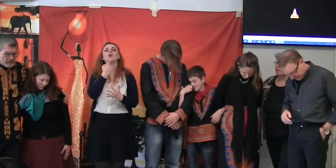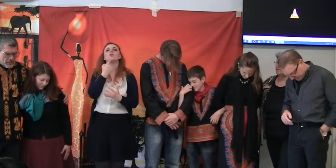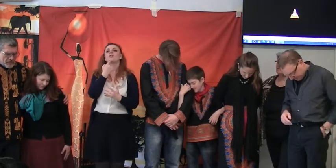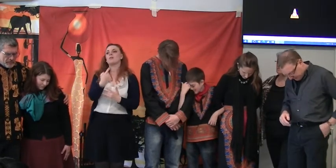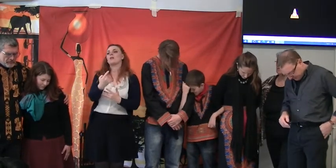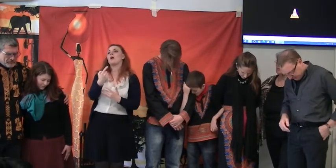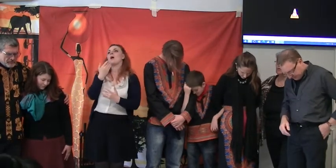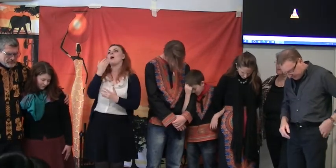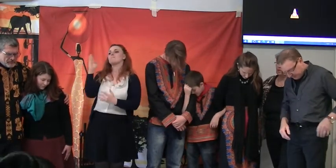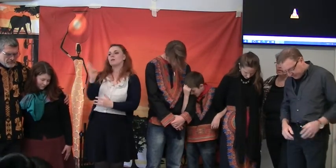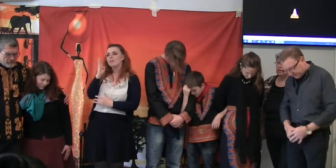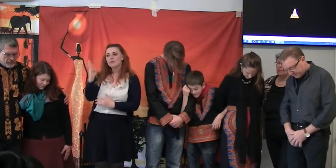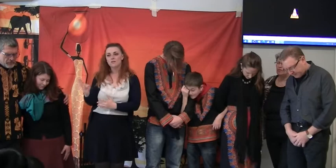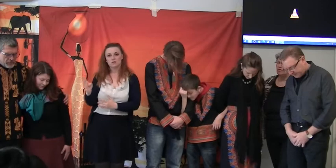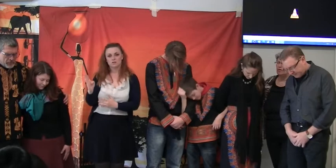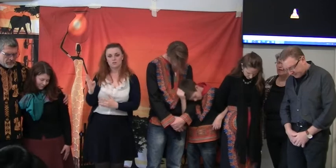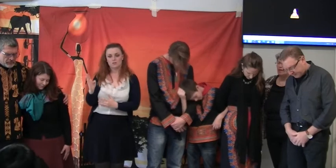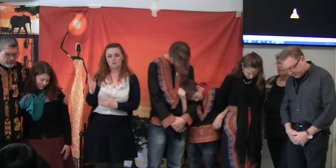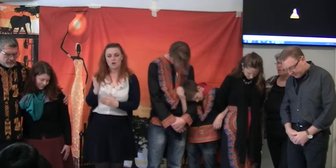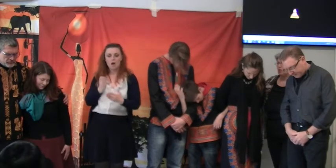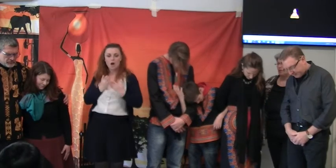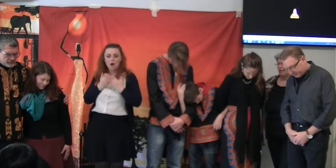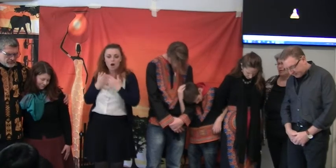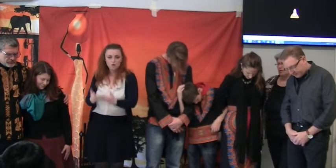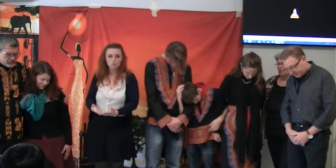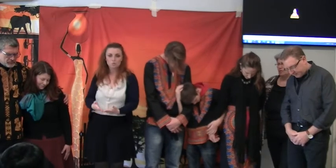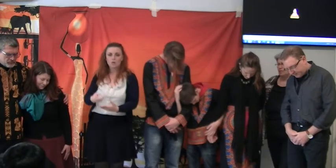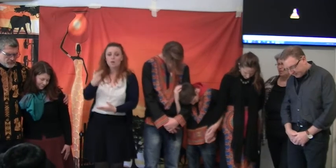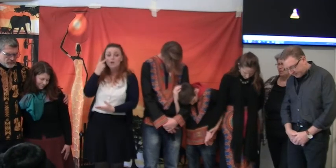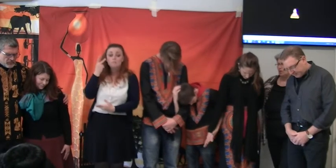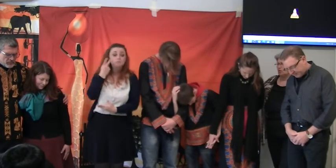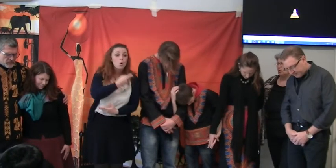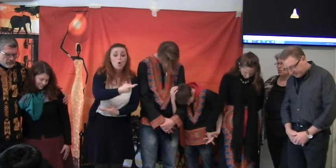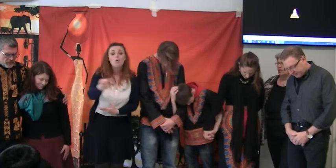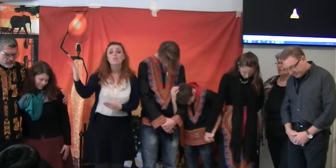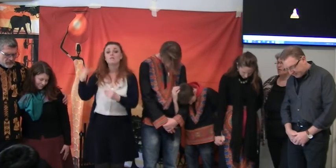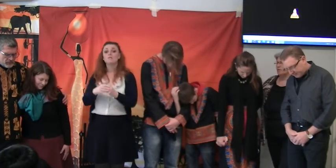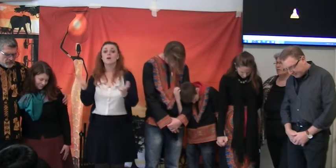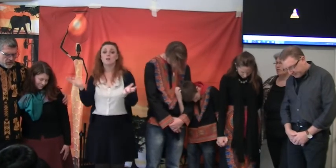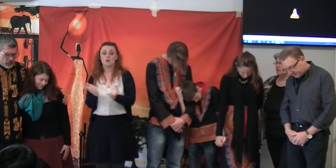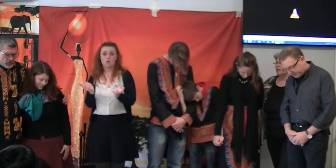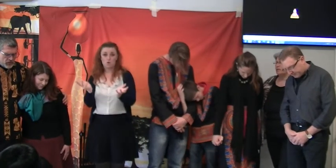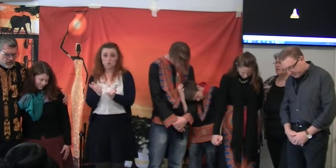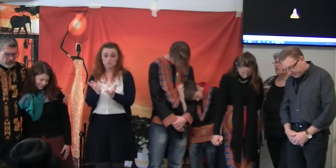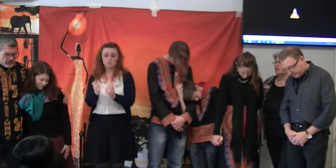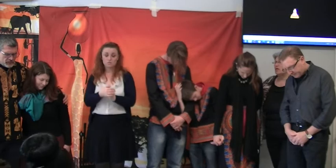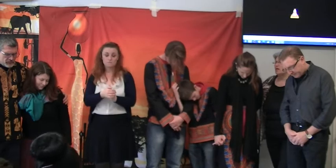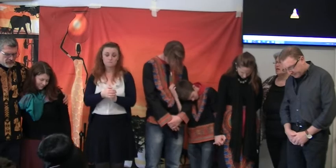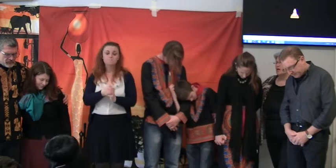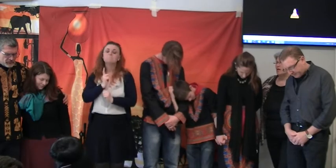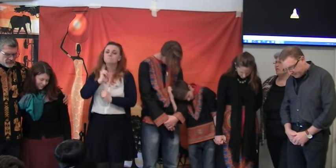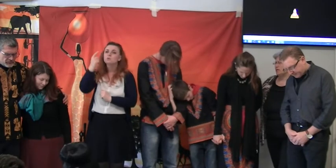di fargli capire che cosa devono fare, Signore. Tu sai che è una famiglia compatta,